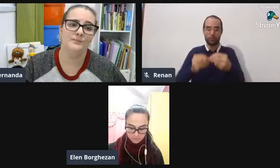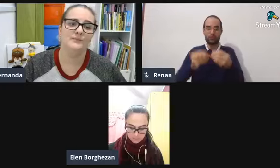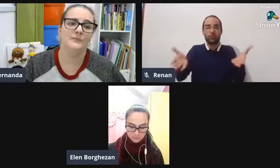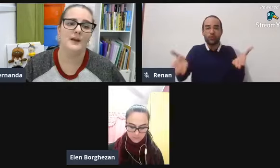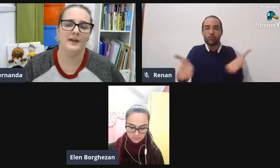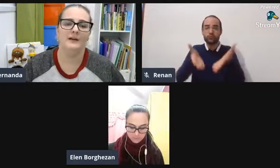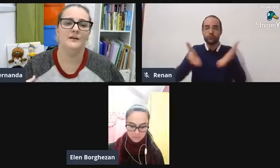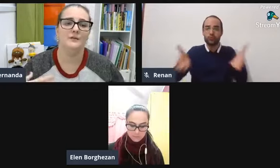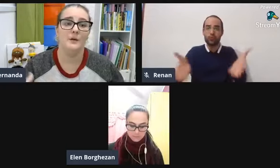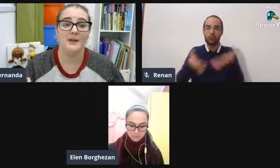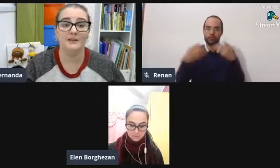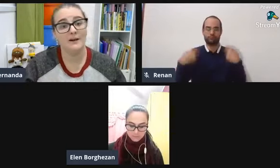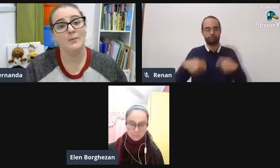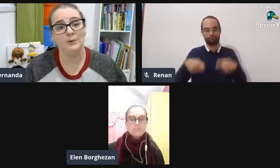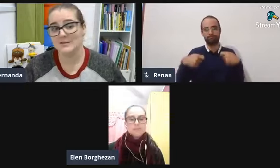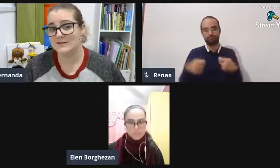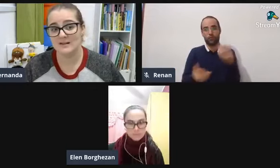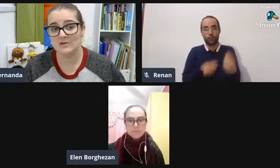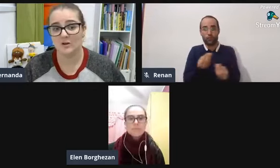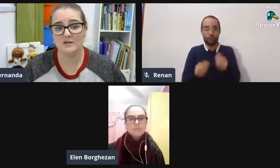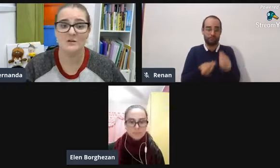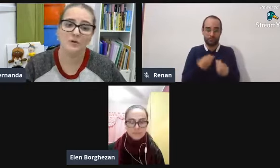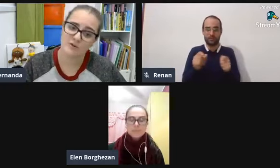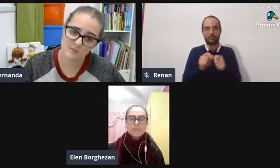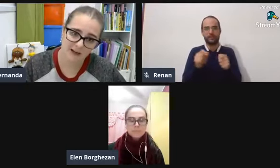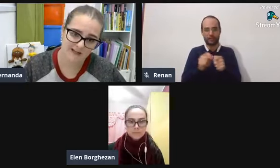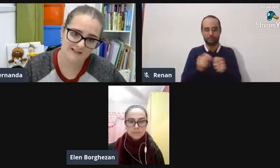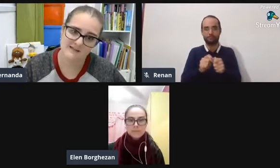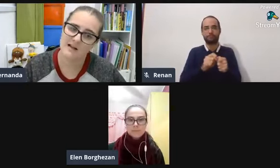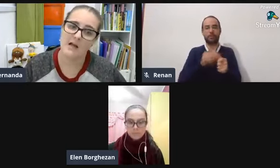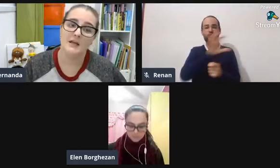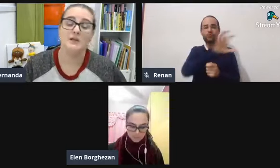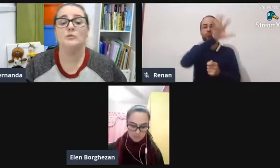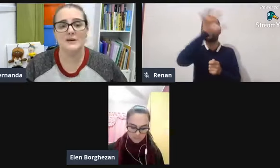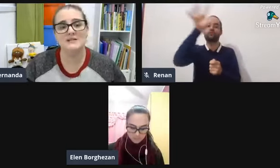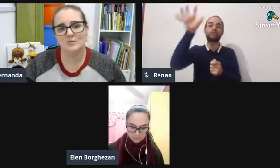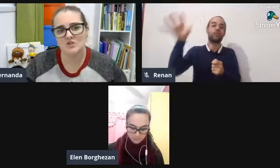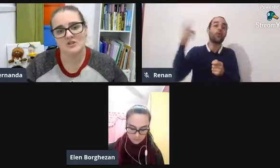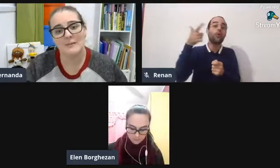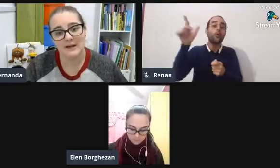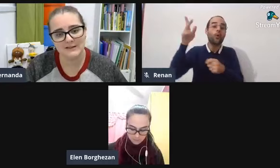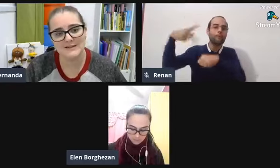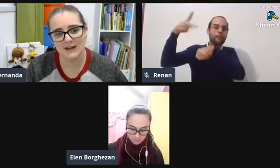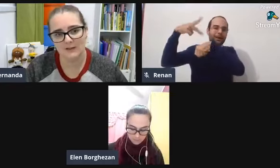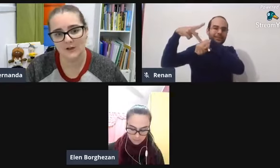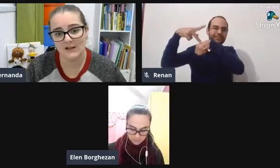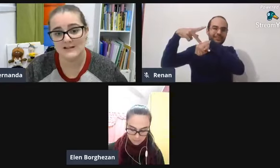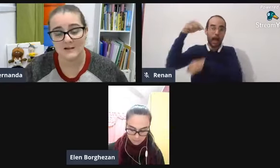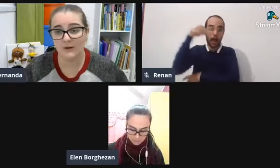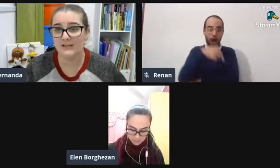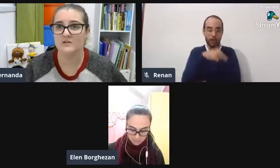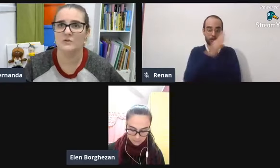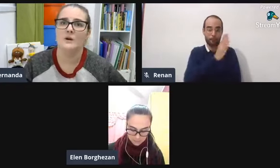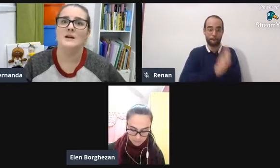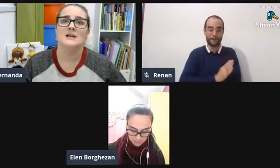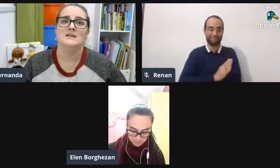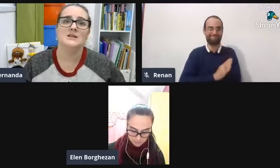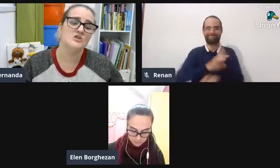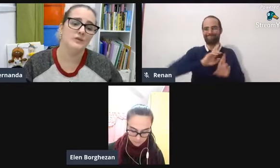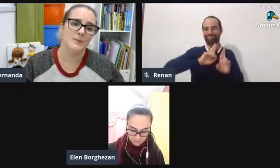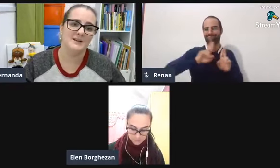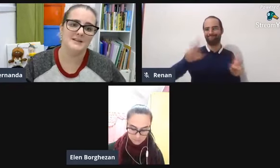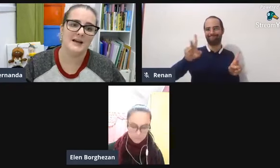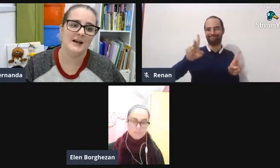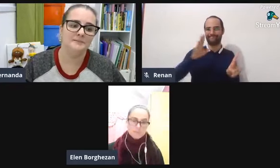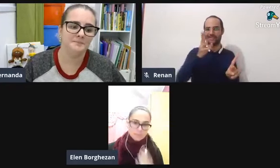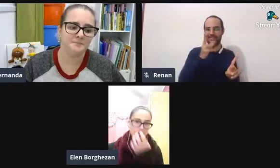muito, né? Fomenta muito essas questões em outros países. E no Brasil a gente está bem atrasado em relação a isso. Se a